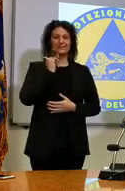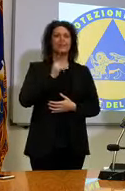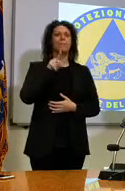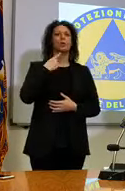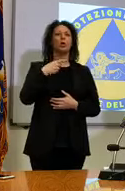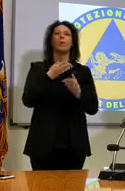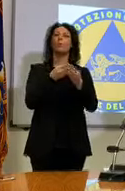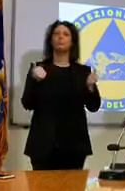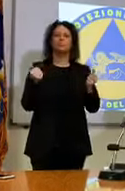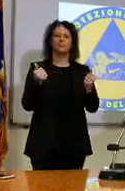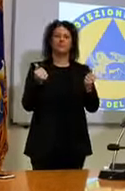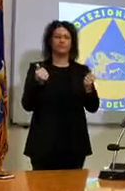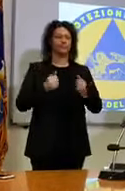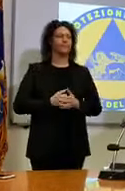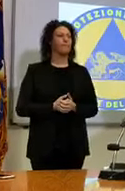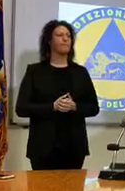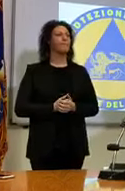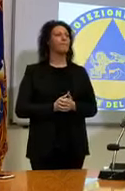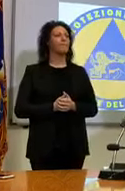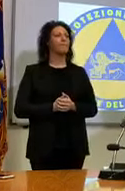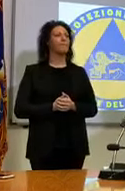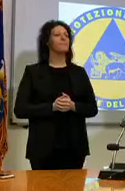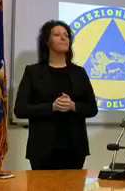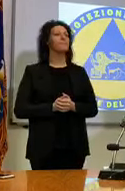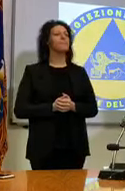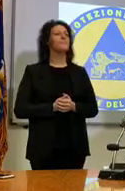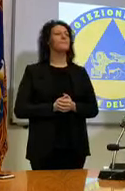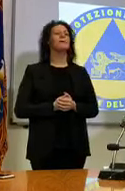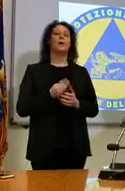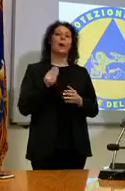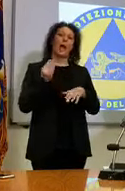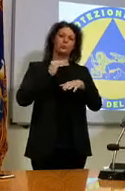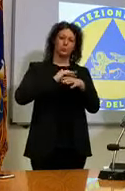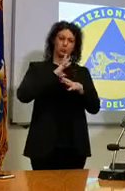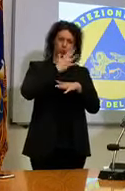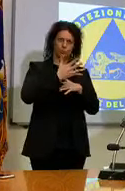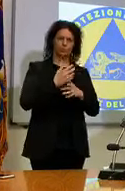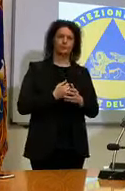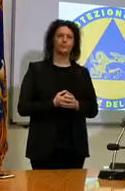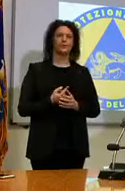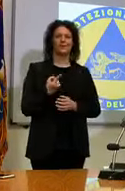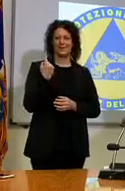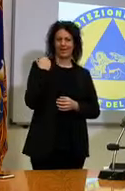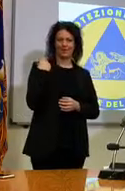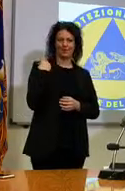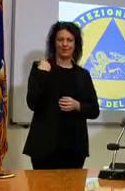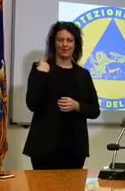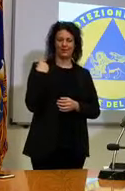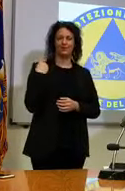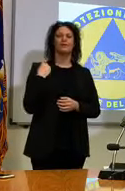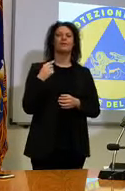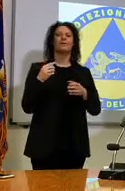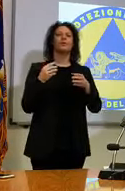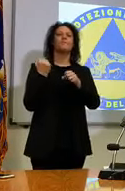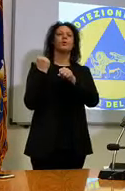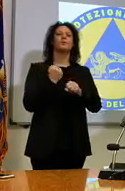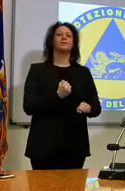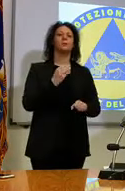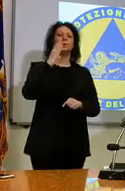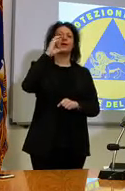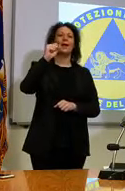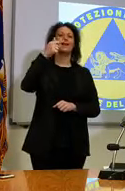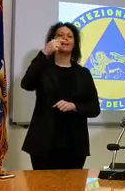abbino all'altro aspetto della domanda. Ieri la Fondazione Cattaneo ha